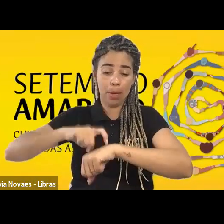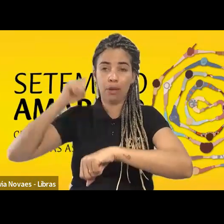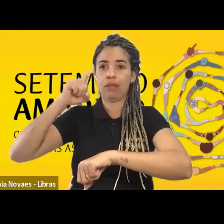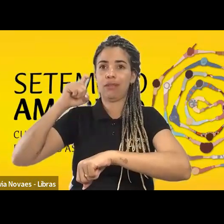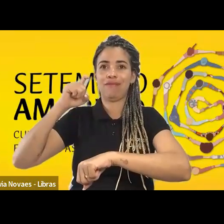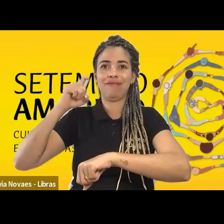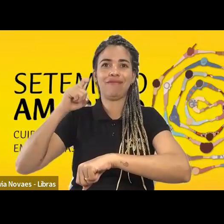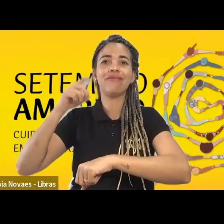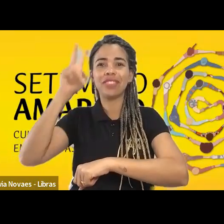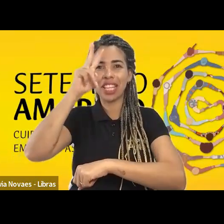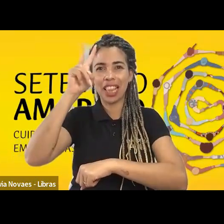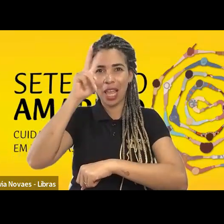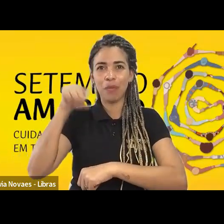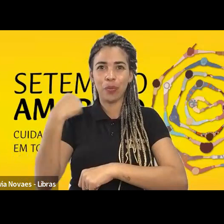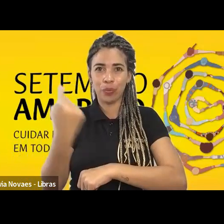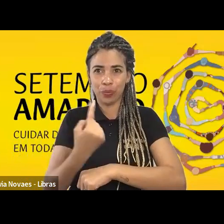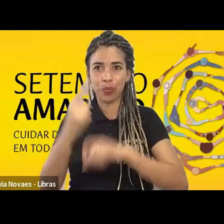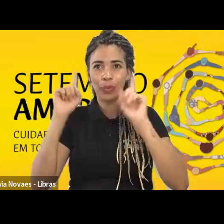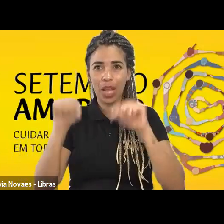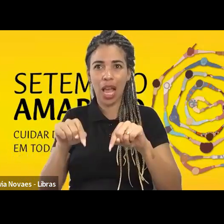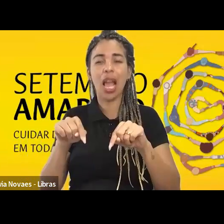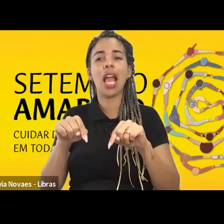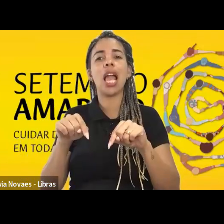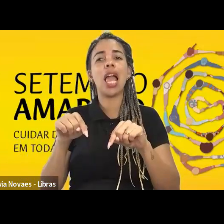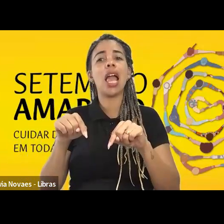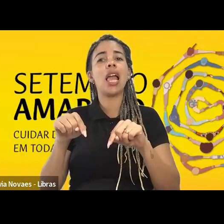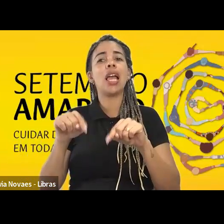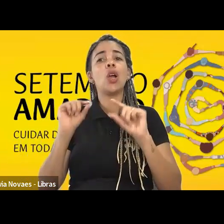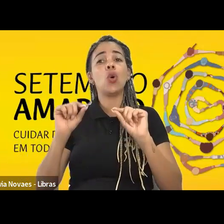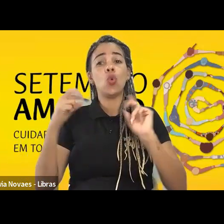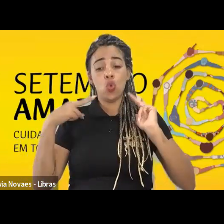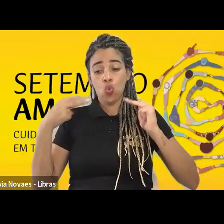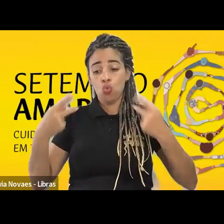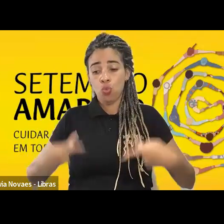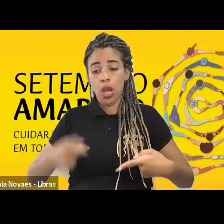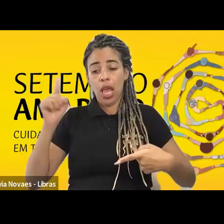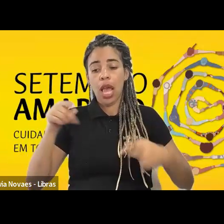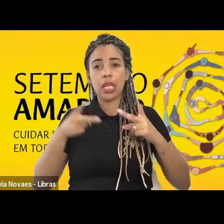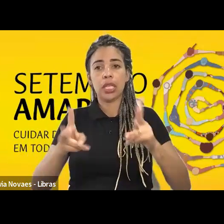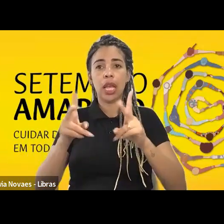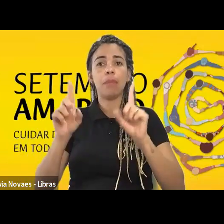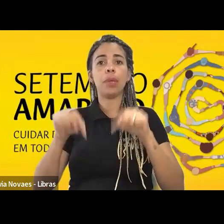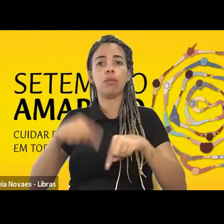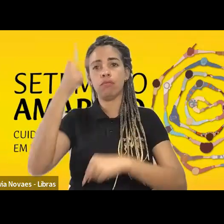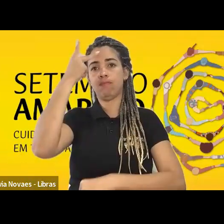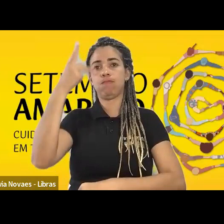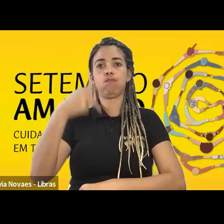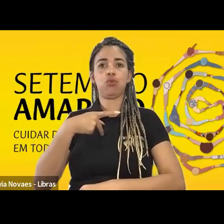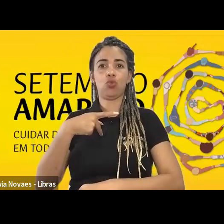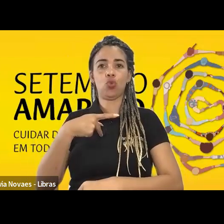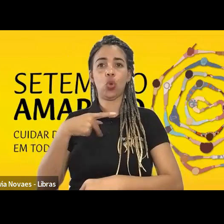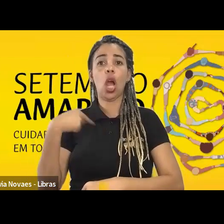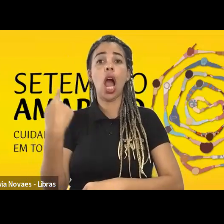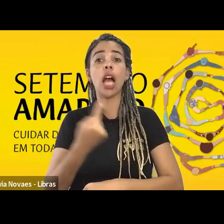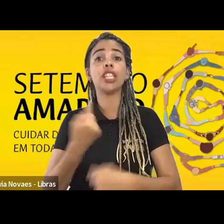Lembrem que nós somos seres naturalmente hedonistas, o que significa que nós